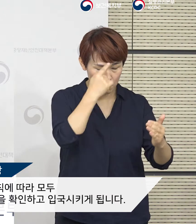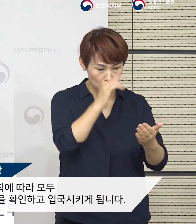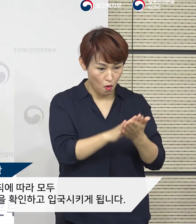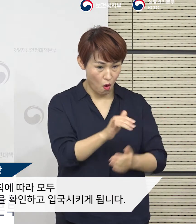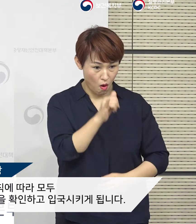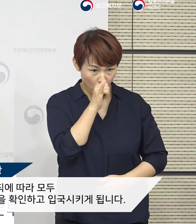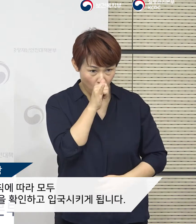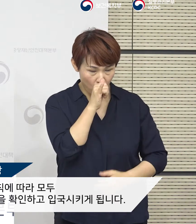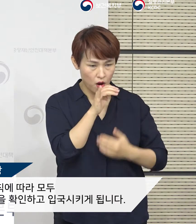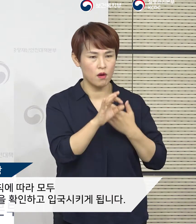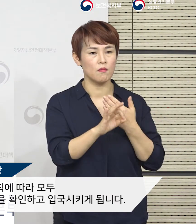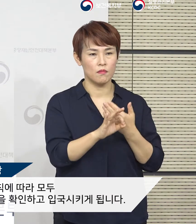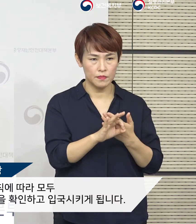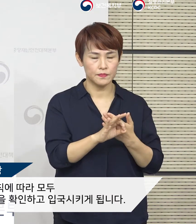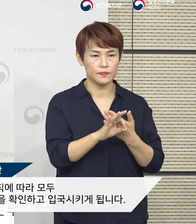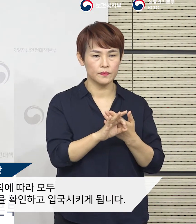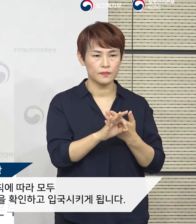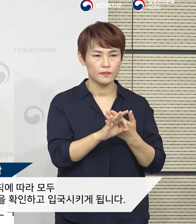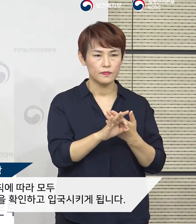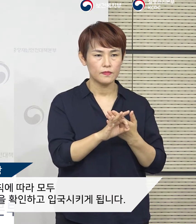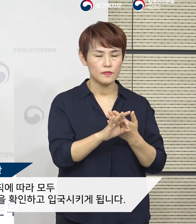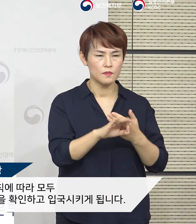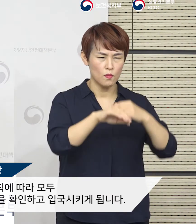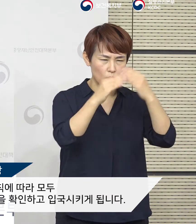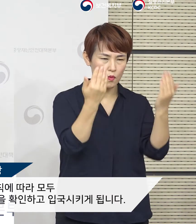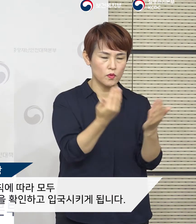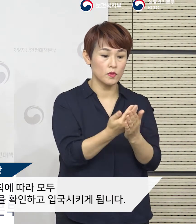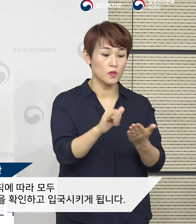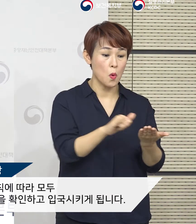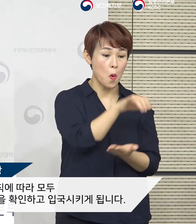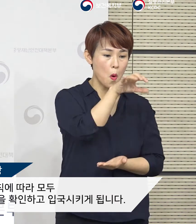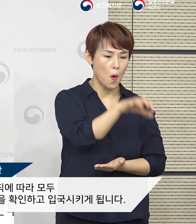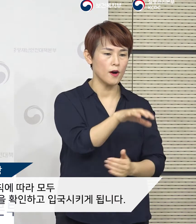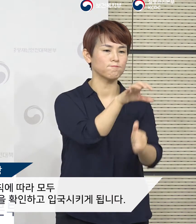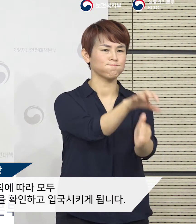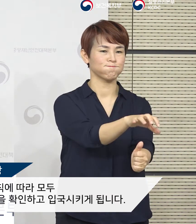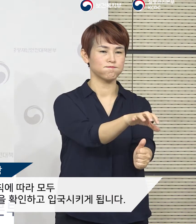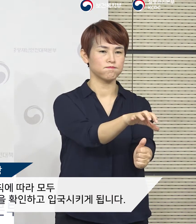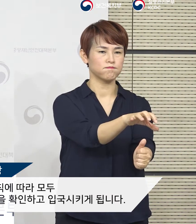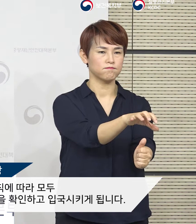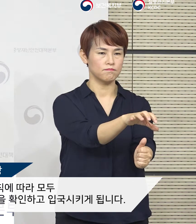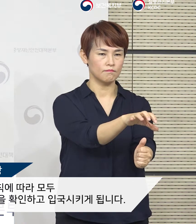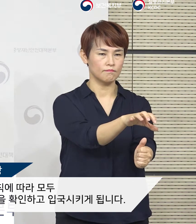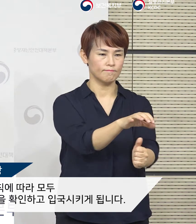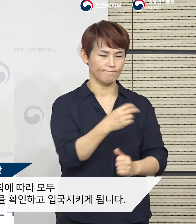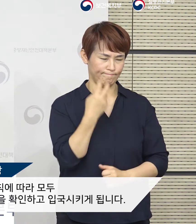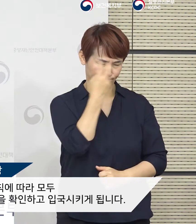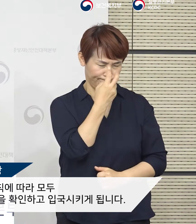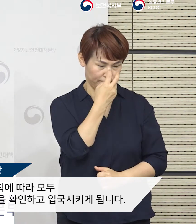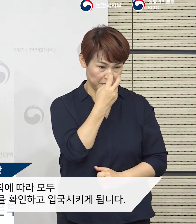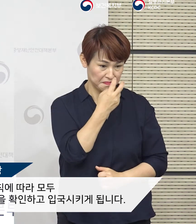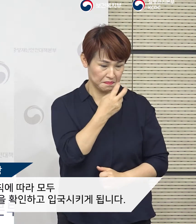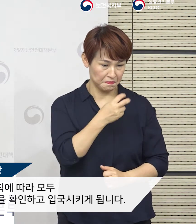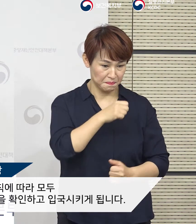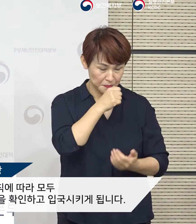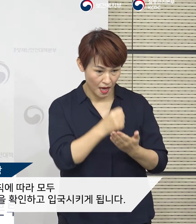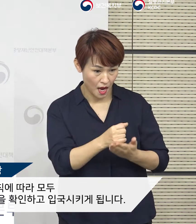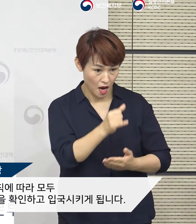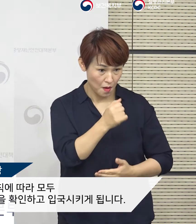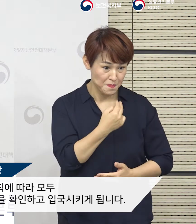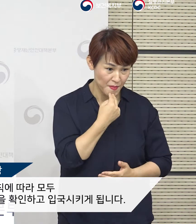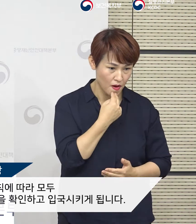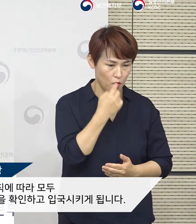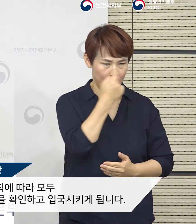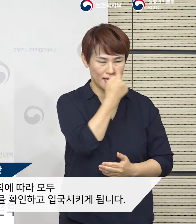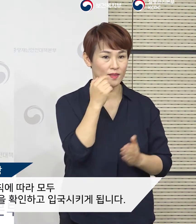경우는 공통의 원칙에 따라 모두 공항에서 선제 격리하고 진단검사를 통해 음성을 확인하고